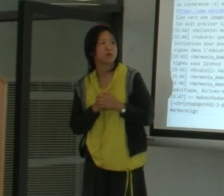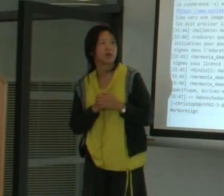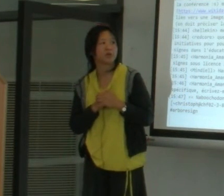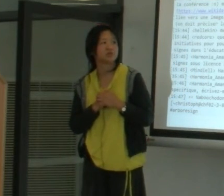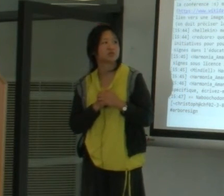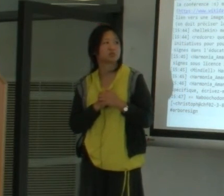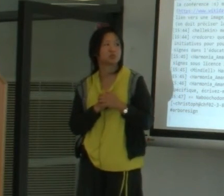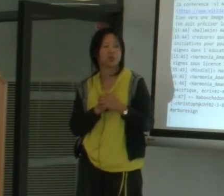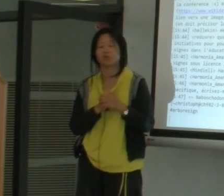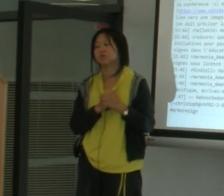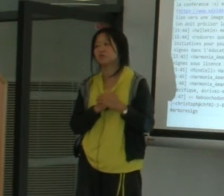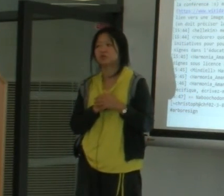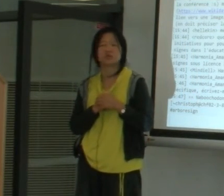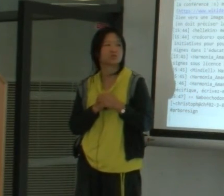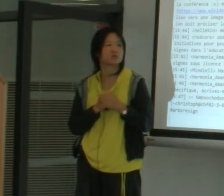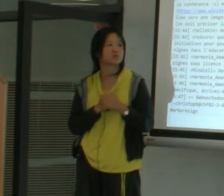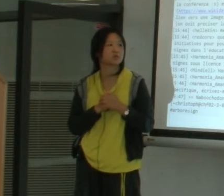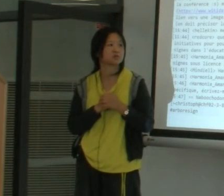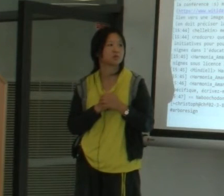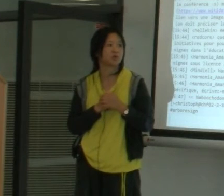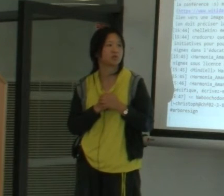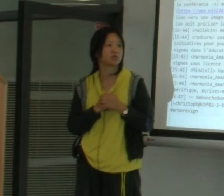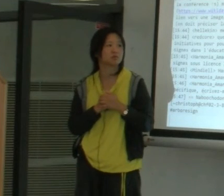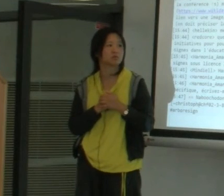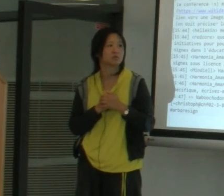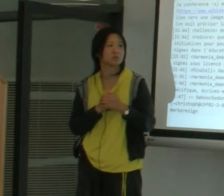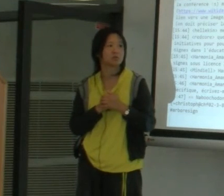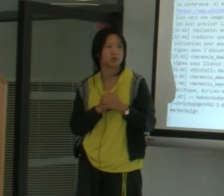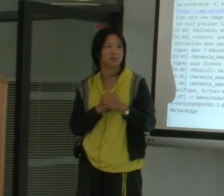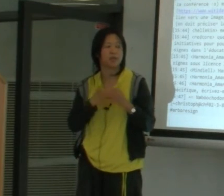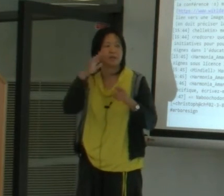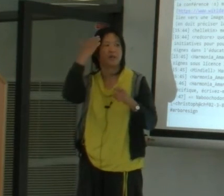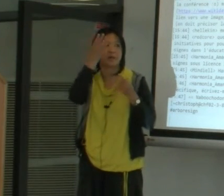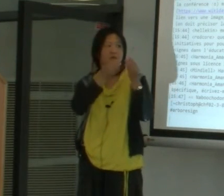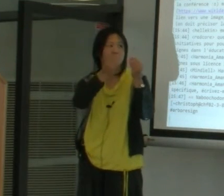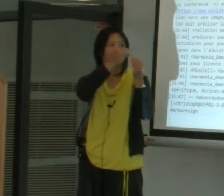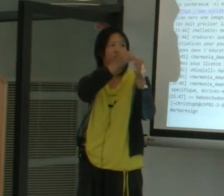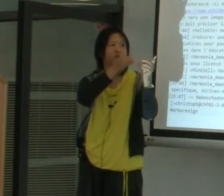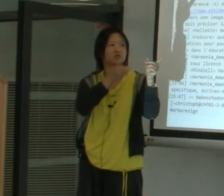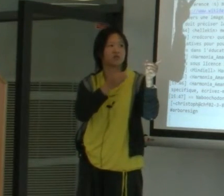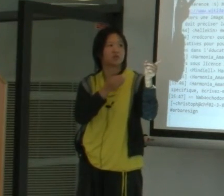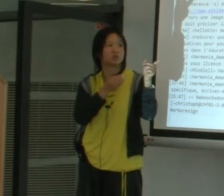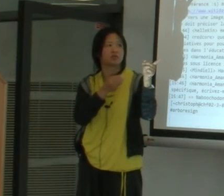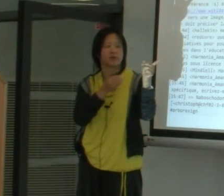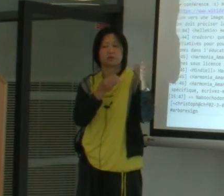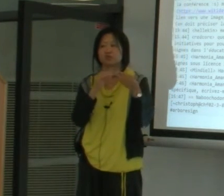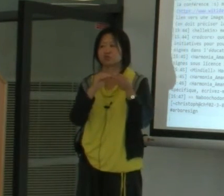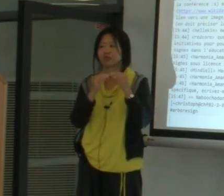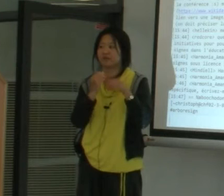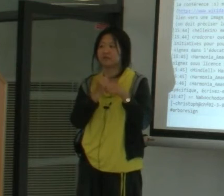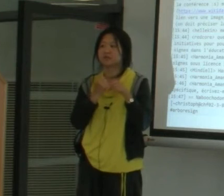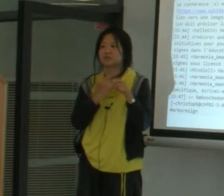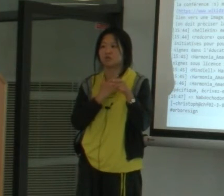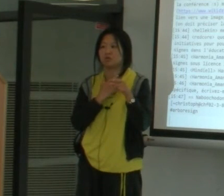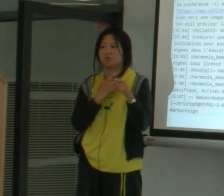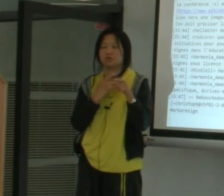Oui, après l'éducation, la politique de l'éducation nationale, on n'est pas dedans. Oui. Et après, quand même, je voudrais ajouter que, enfin, comme je